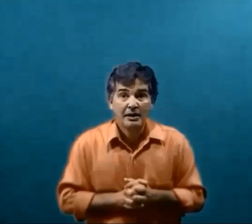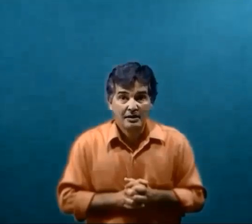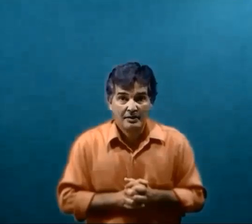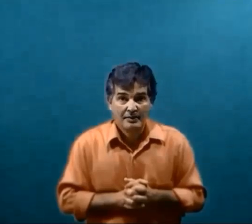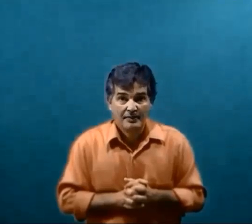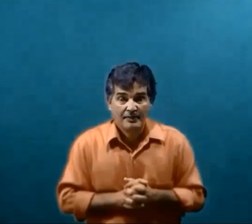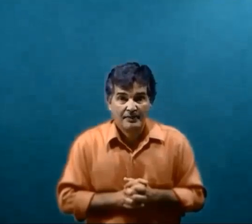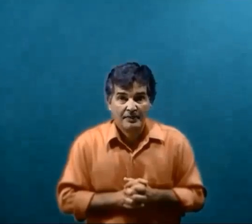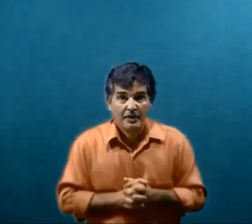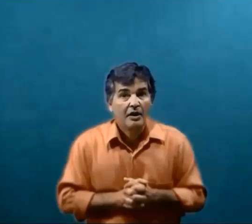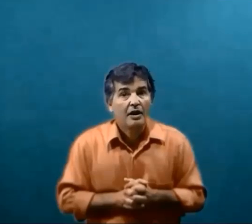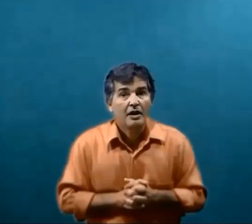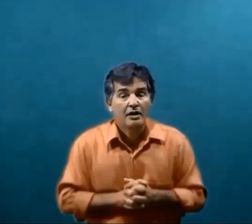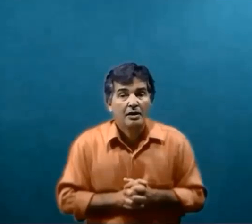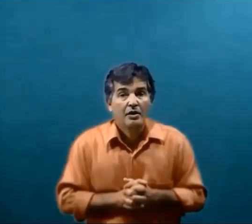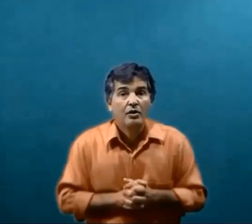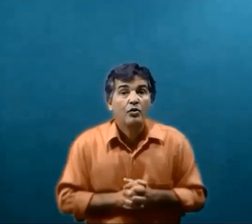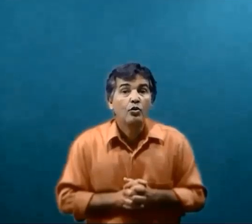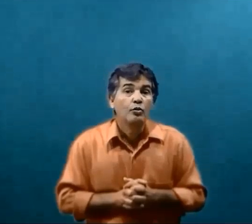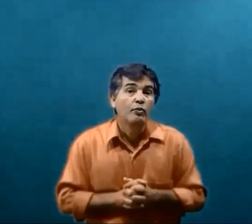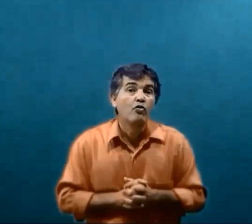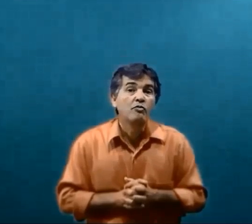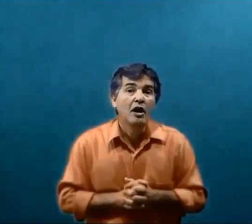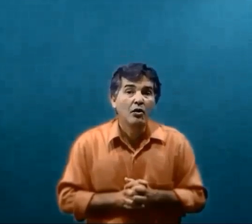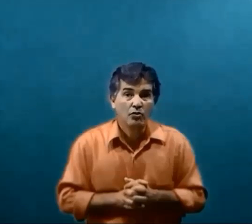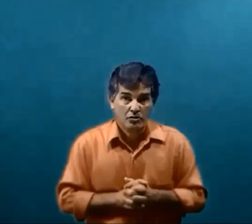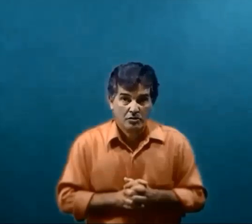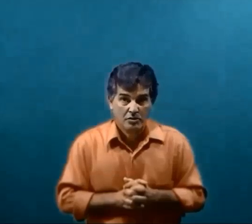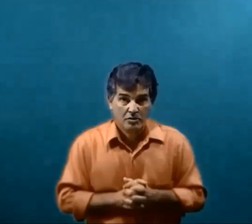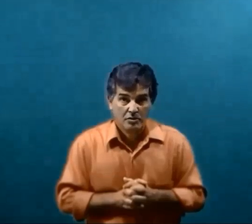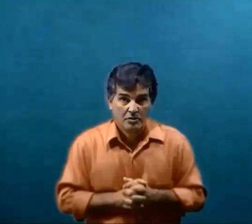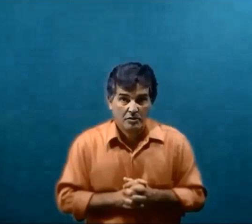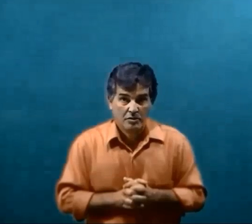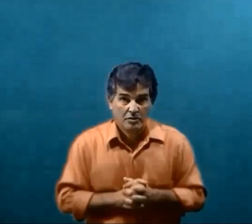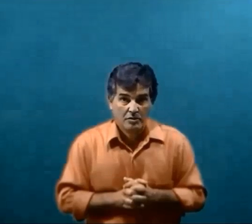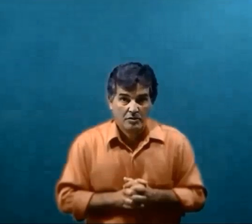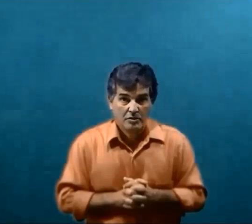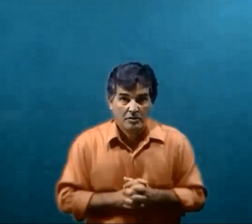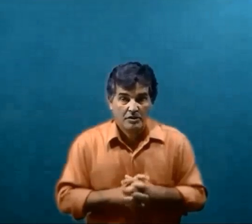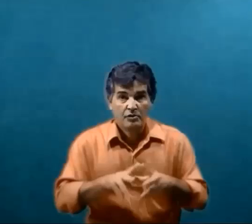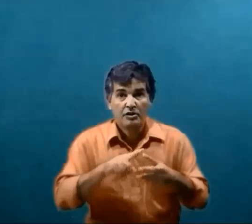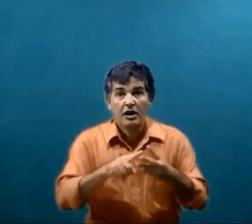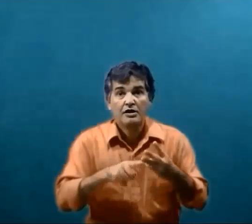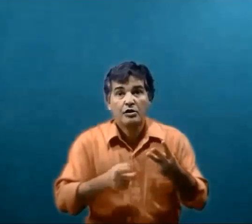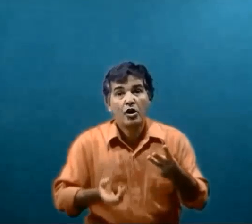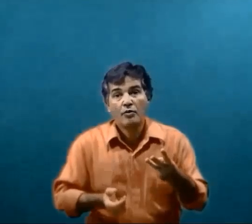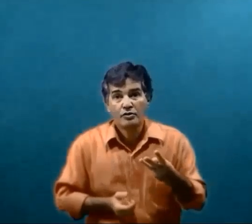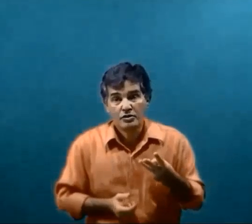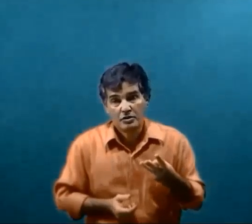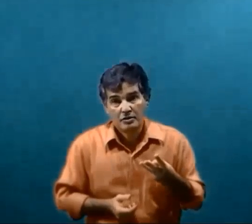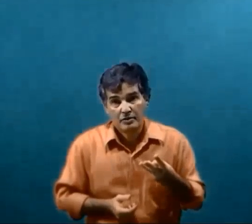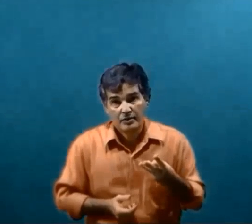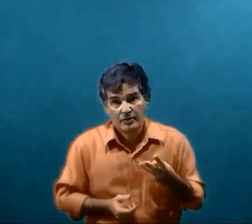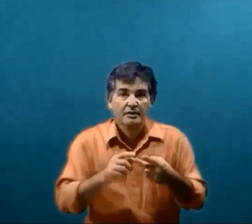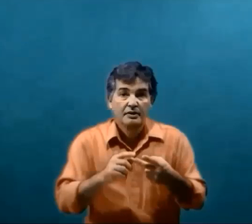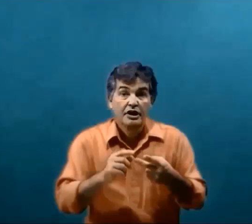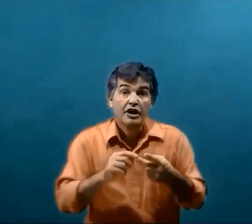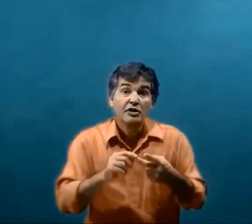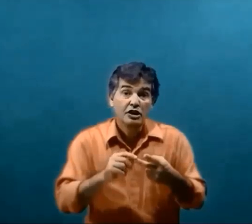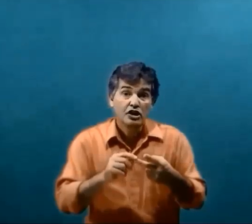sabem que o pulmão são 3 lobos, que o